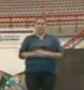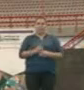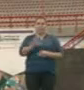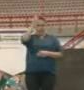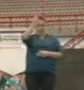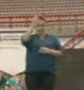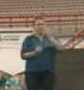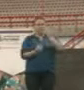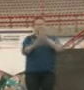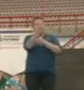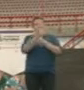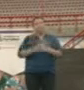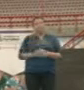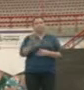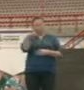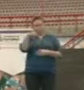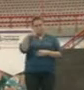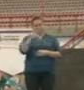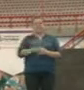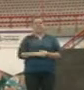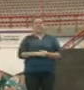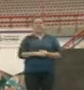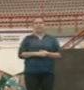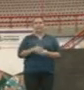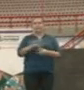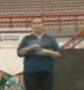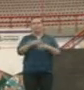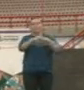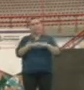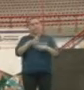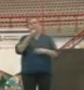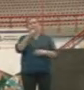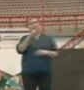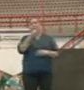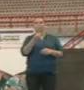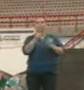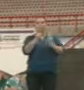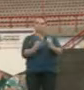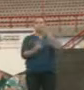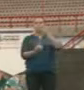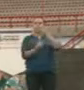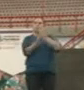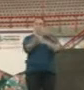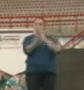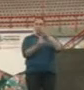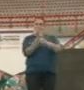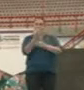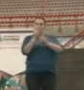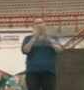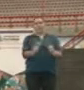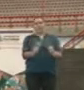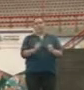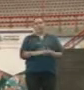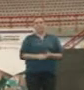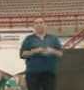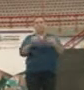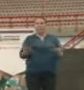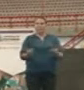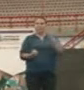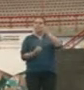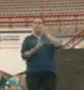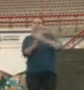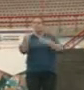Deus é criador? Sim. O homem não se assemelha? O homem pode criar? Pode. Para criar, o que é que tu